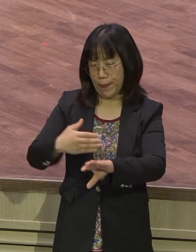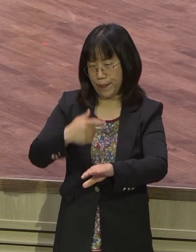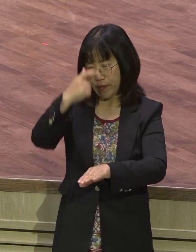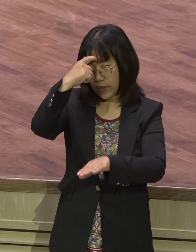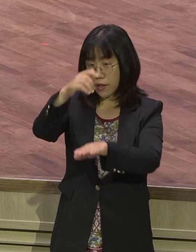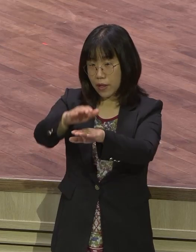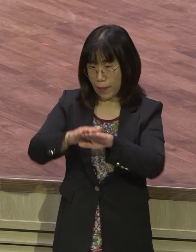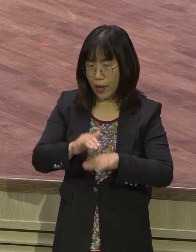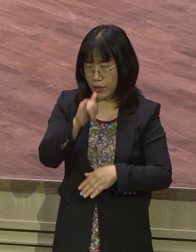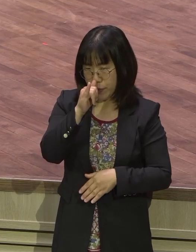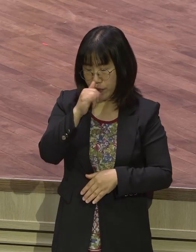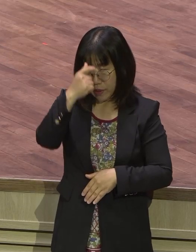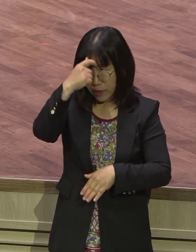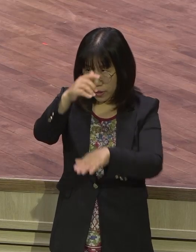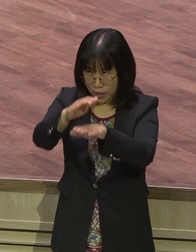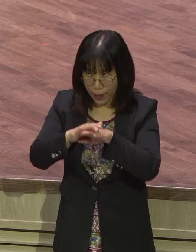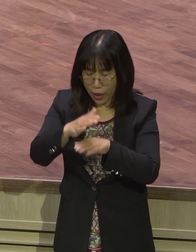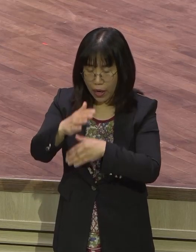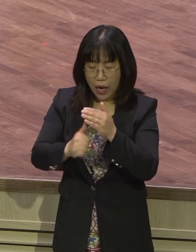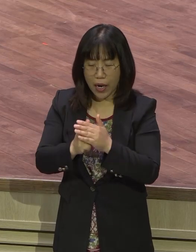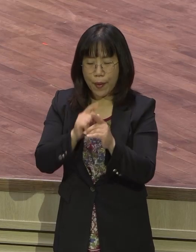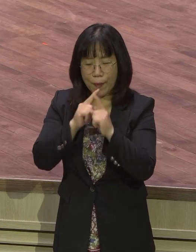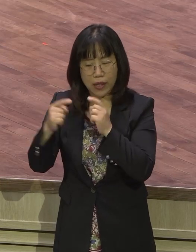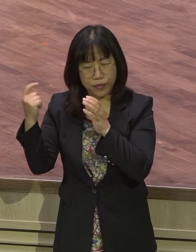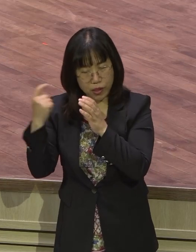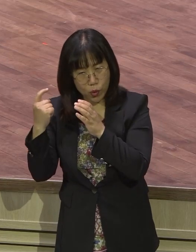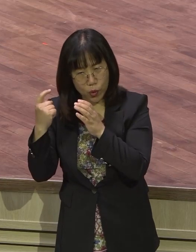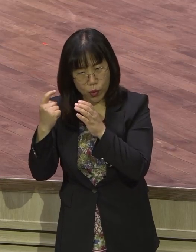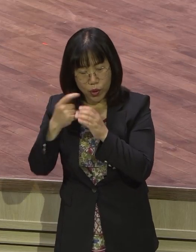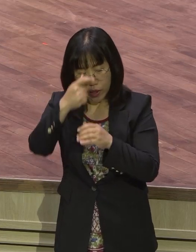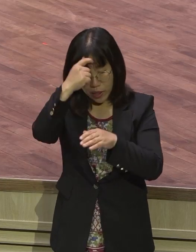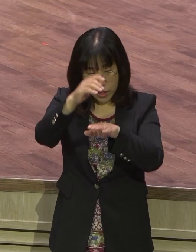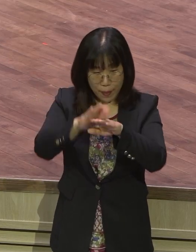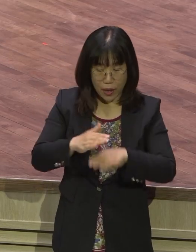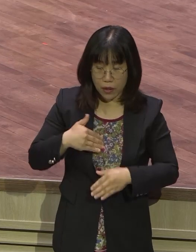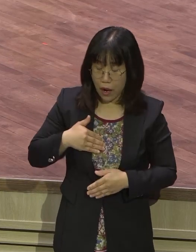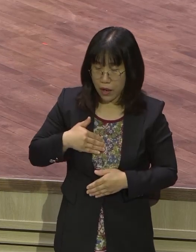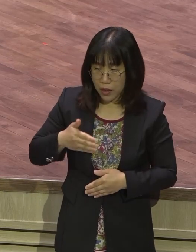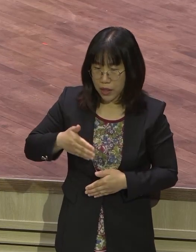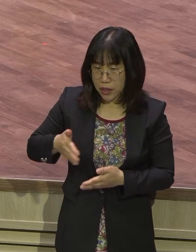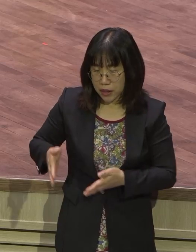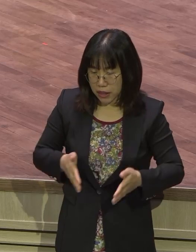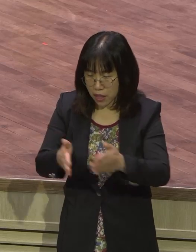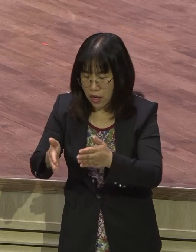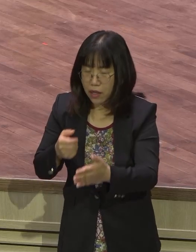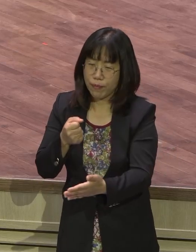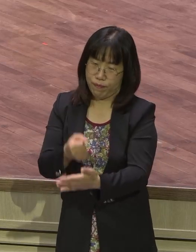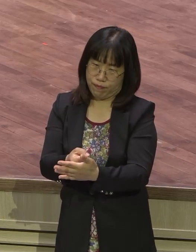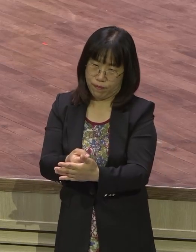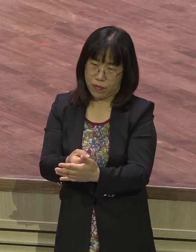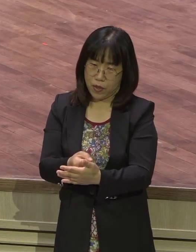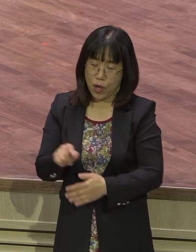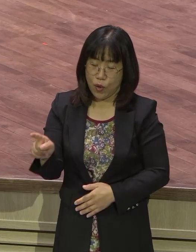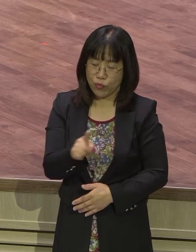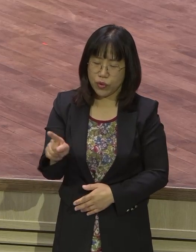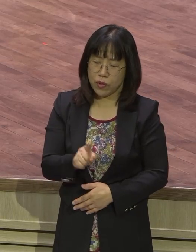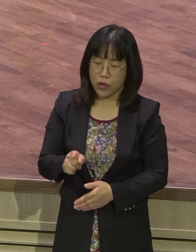통해서 하나님의 음성을 듣기 때문에 예배 통해서 방향을 찾기 때문에 예배 통해서 뭘 결정해야 되기 때문에